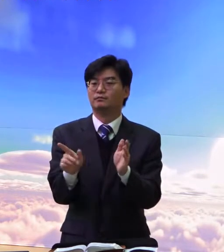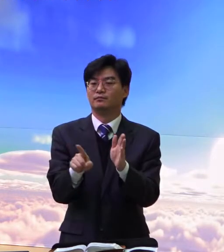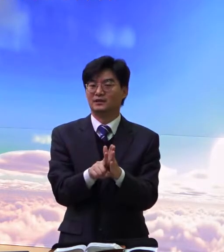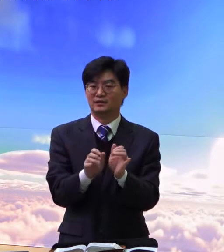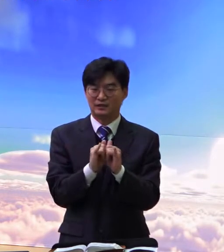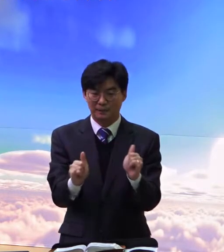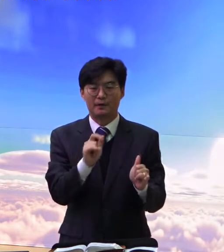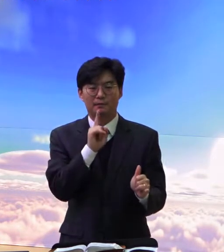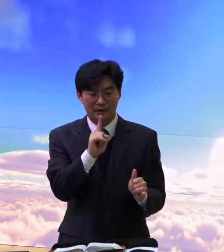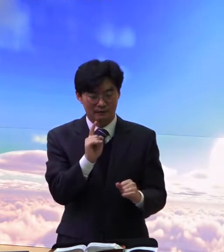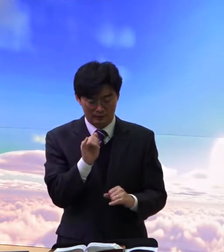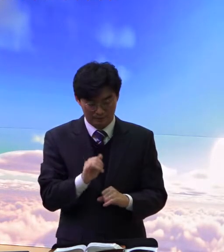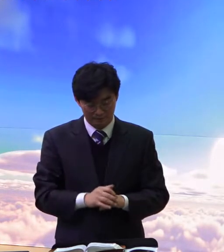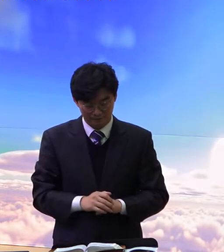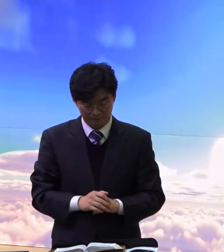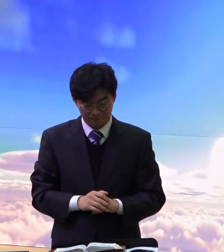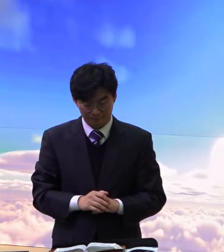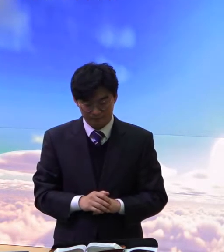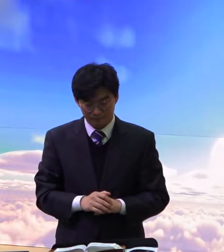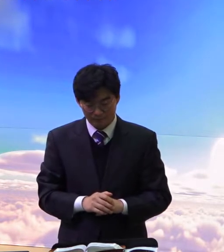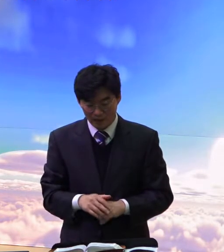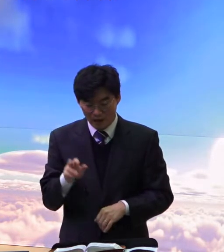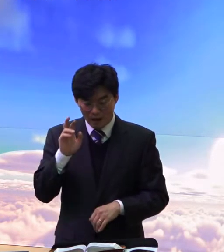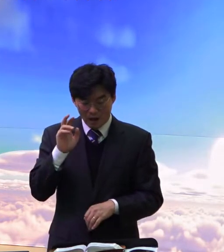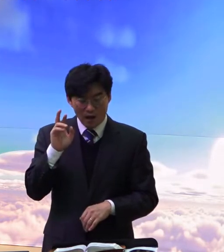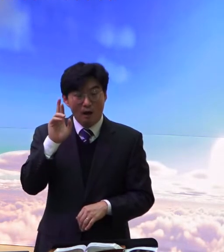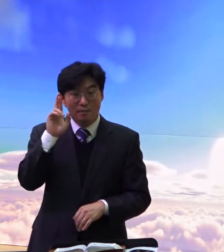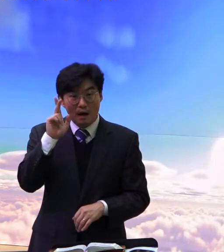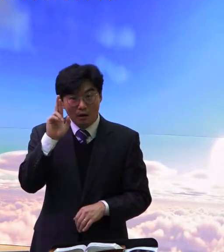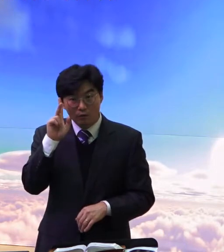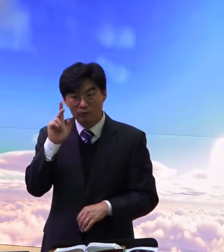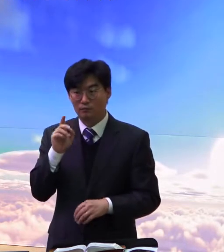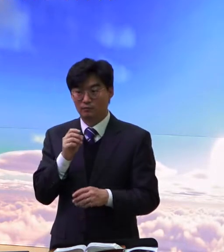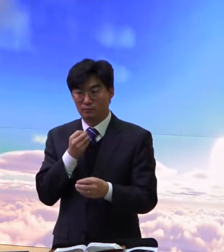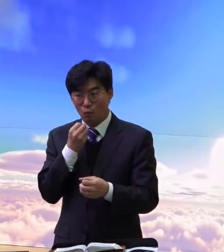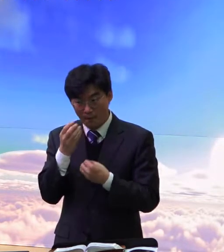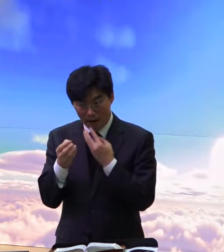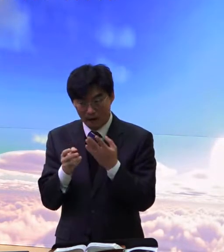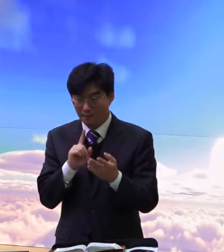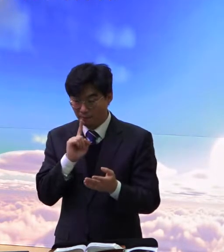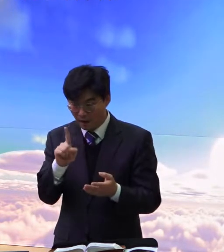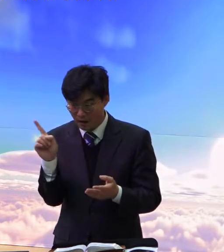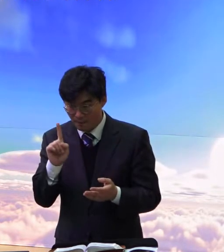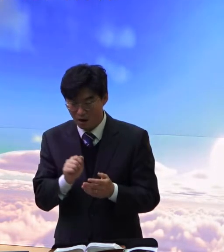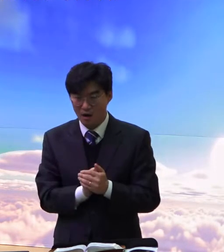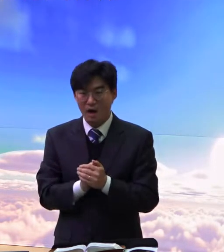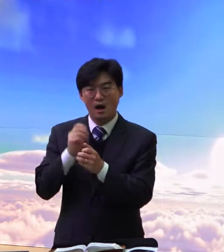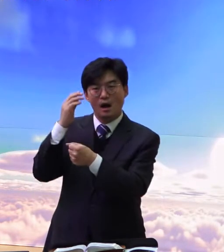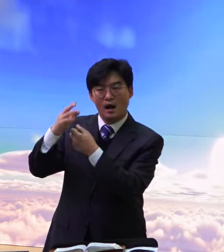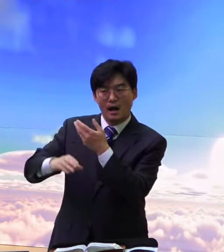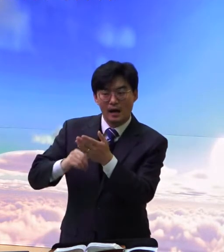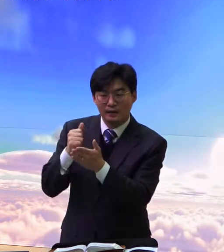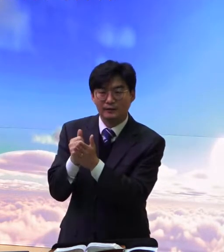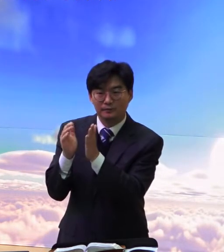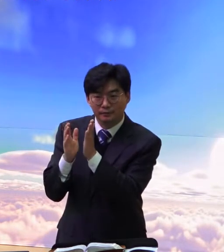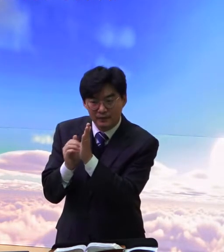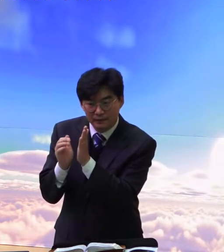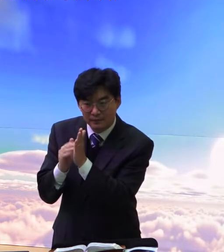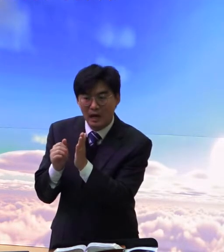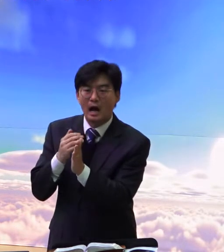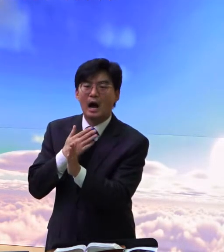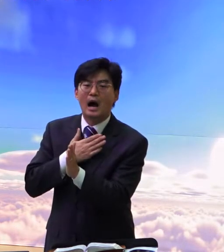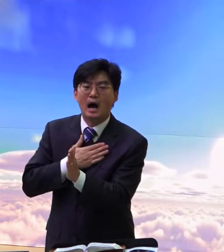골로새서 2장 2절과 3절에서 사도 바울이 이렇게 고백했습니다. 하나님의 비밀인 그리스도,